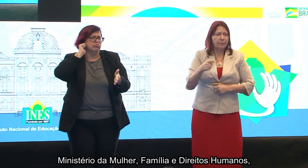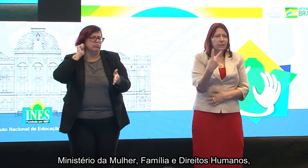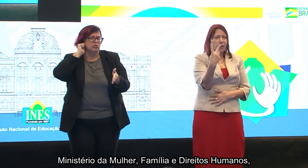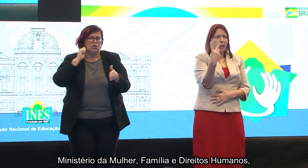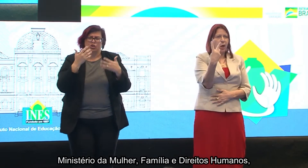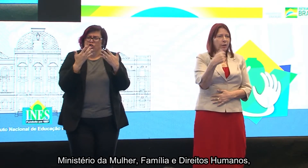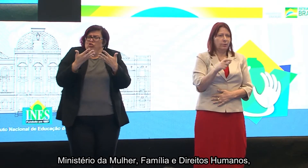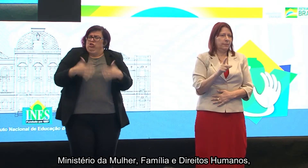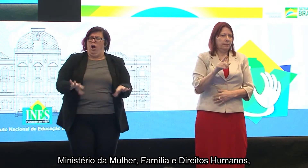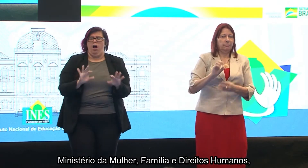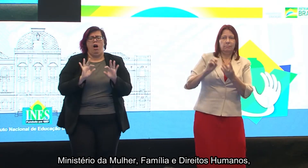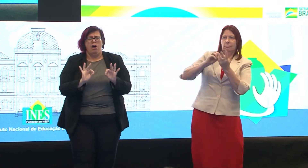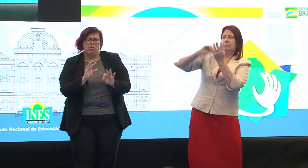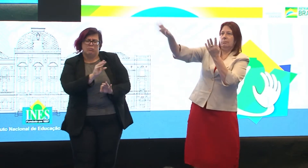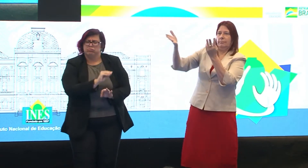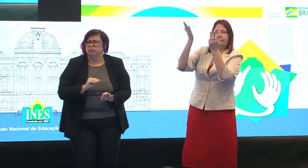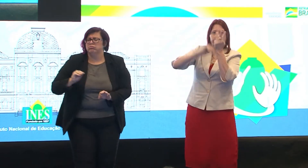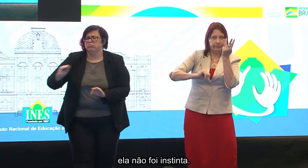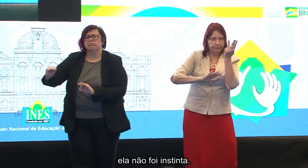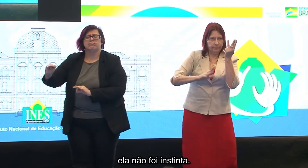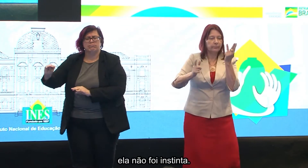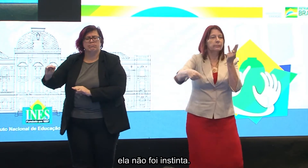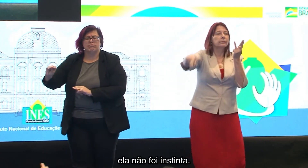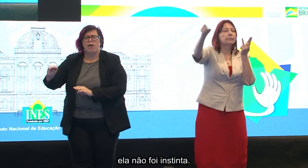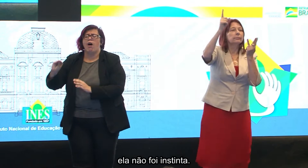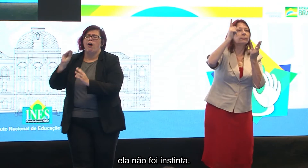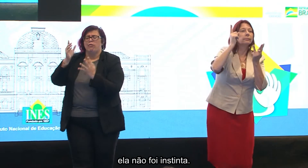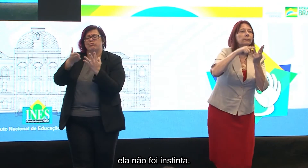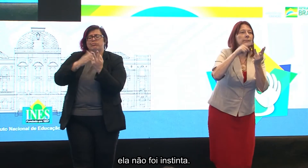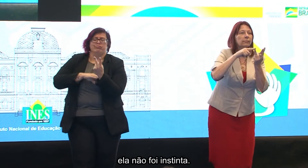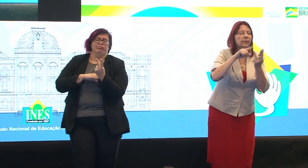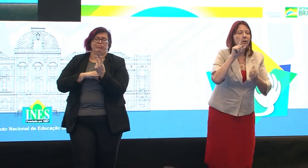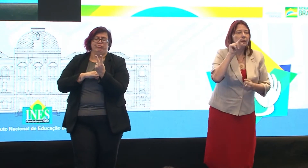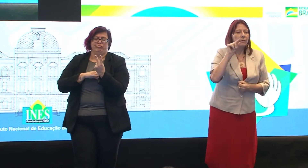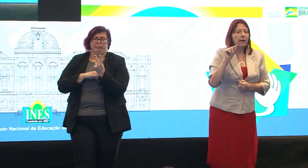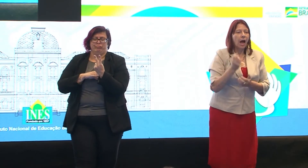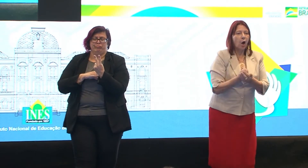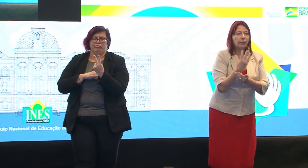e dos Direitos Humanos. Ela não foi extinta.